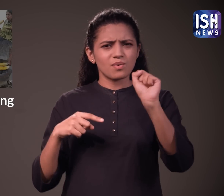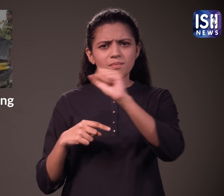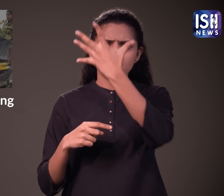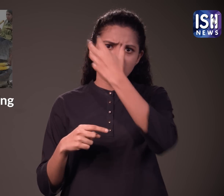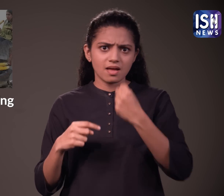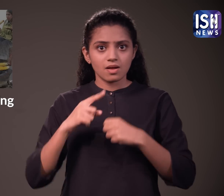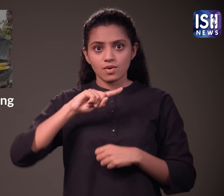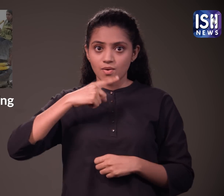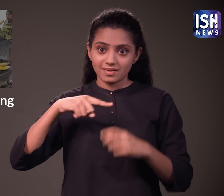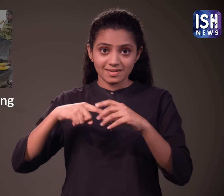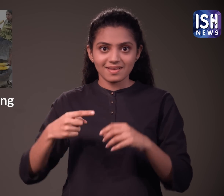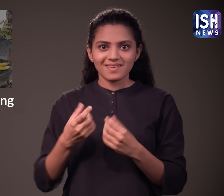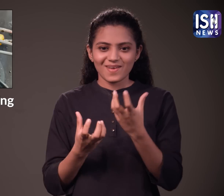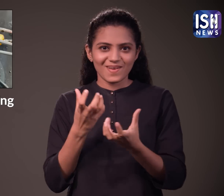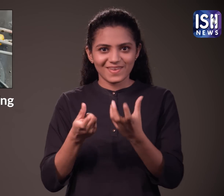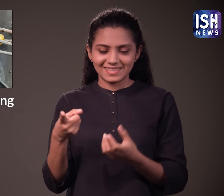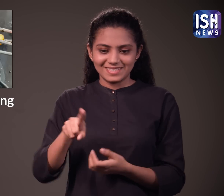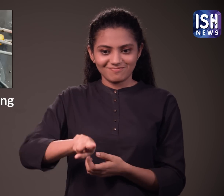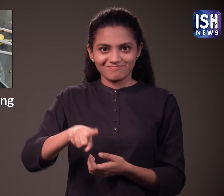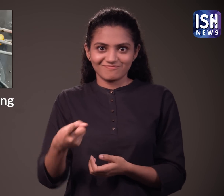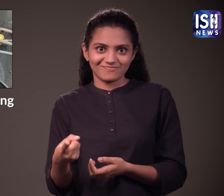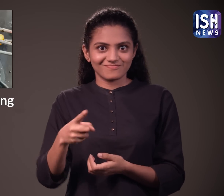और इसे चारों और समान रूप से भून ले